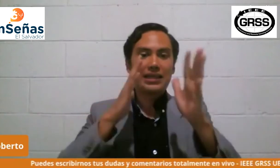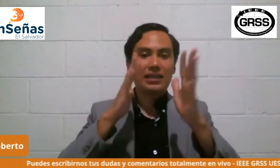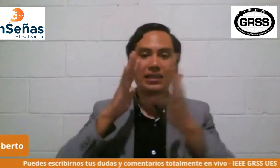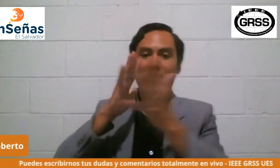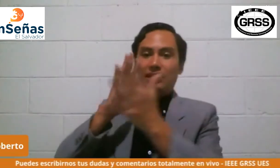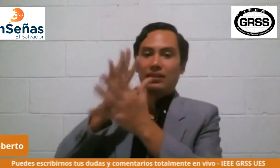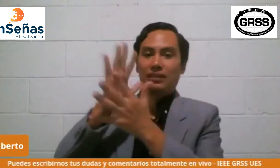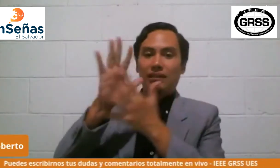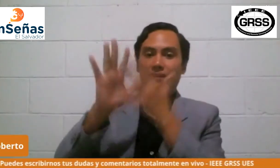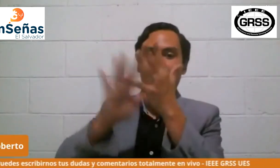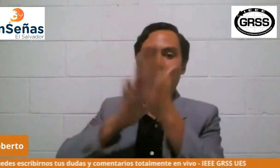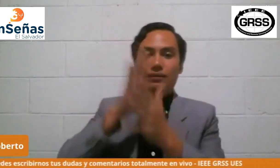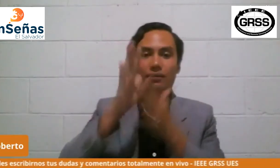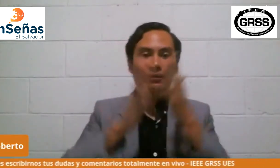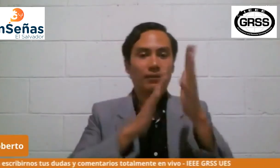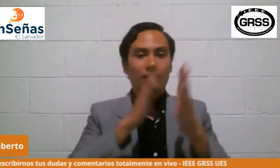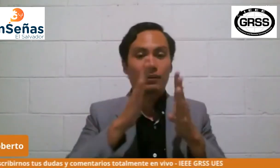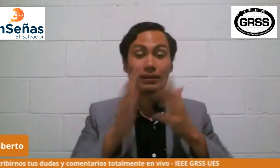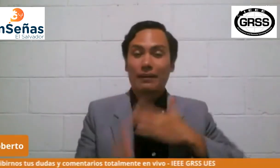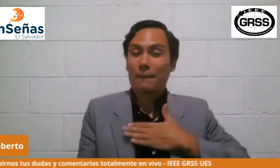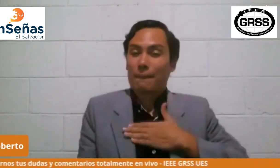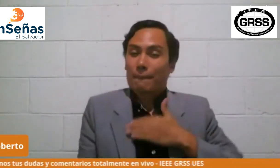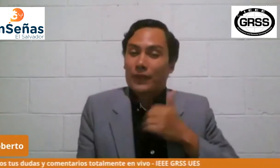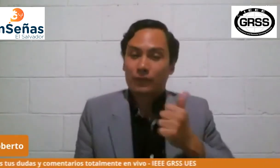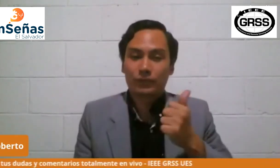de señas.